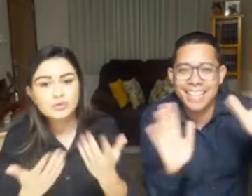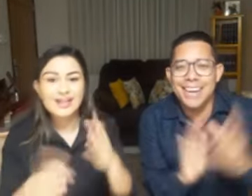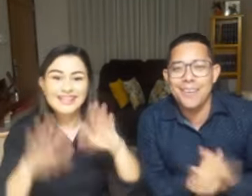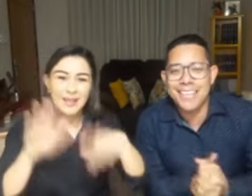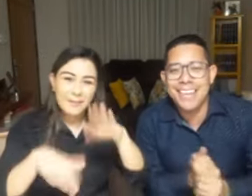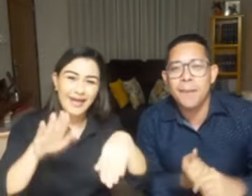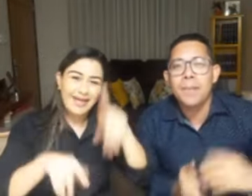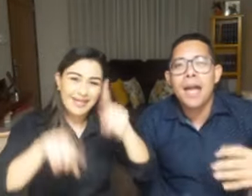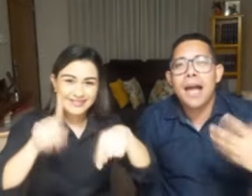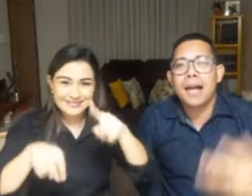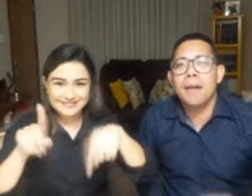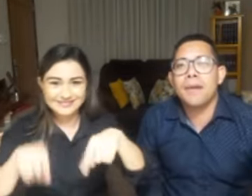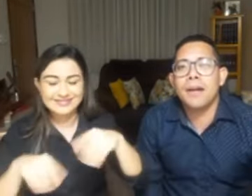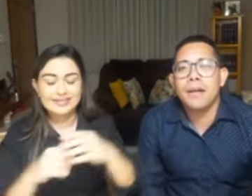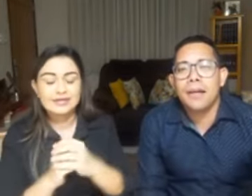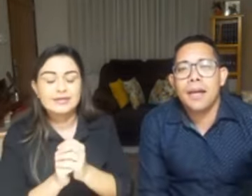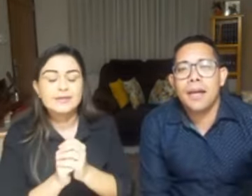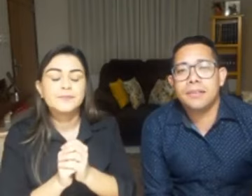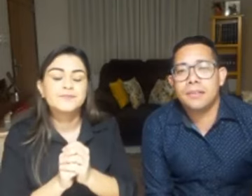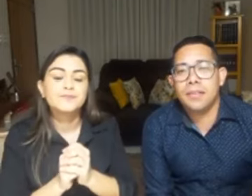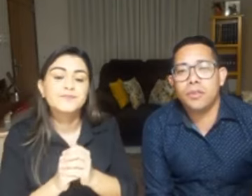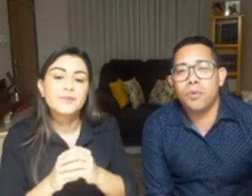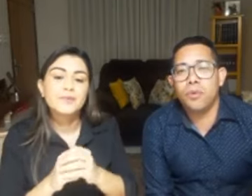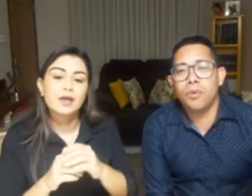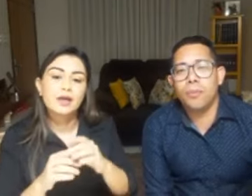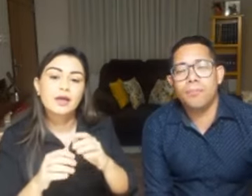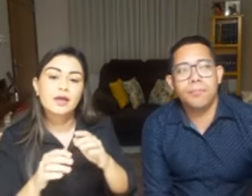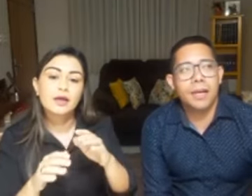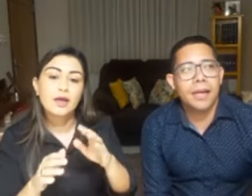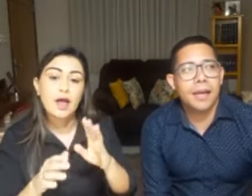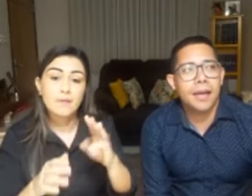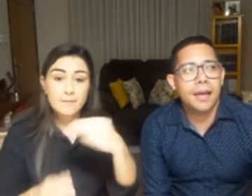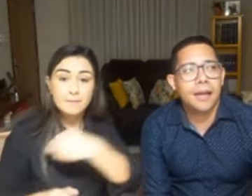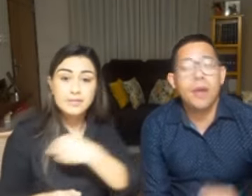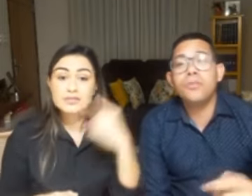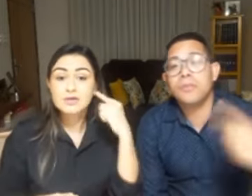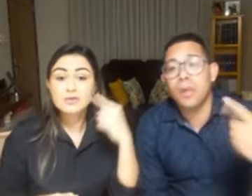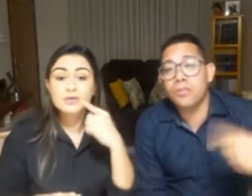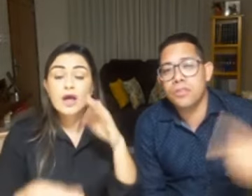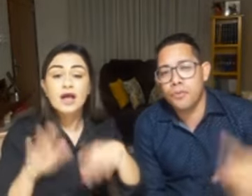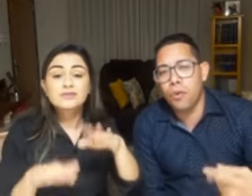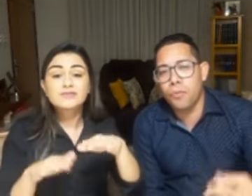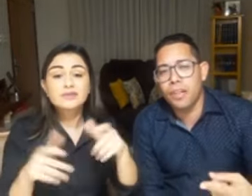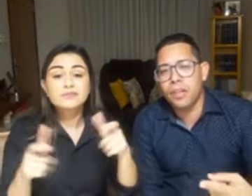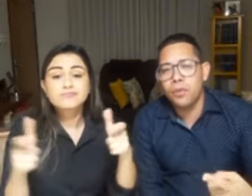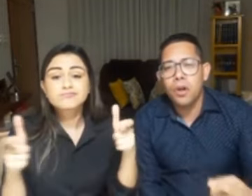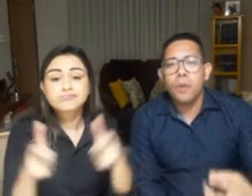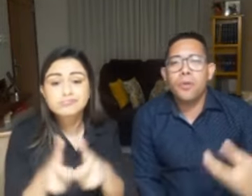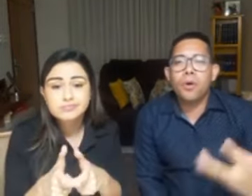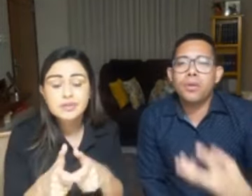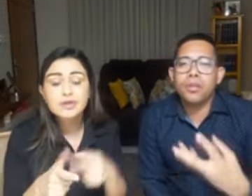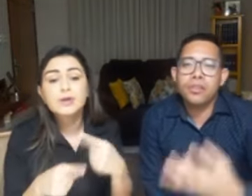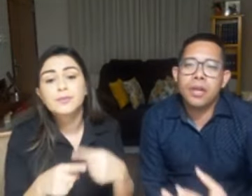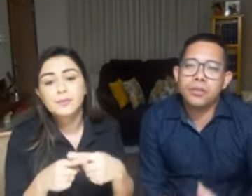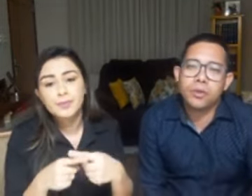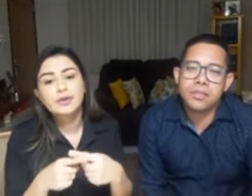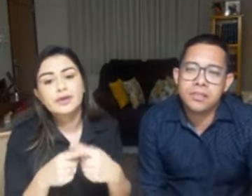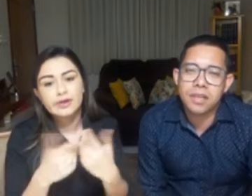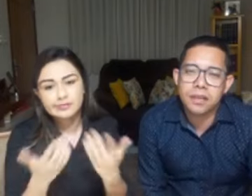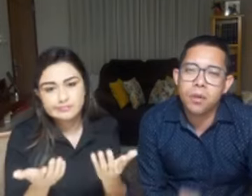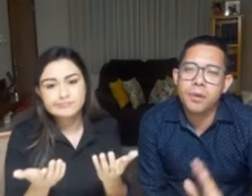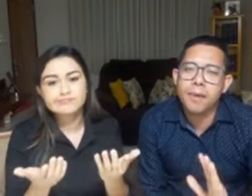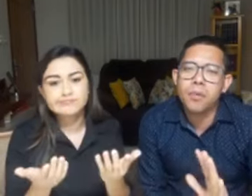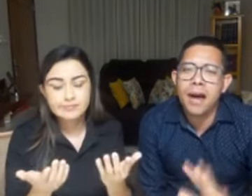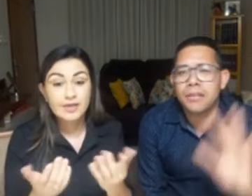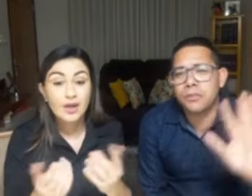da região aí, né? Acaba sendo não tão desenvolvido por conta de questões assim.